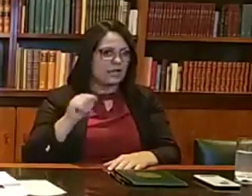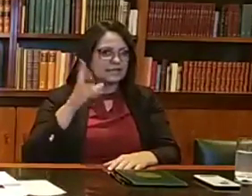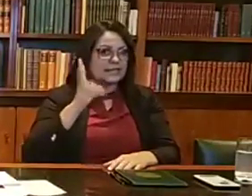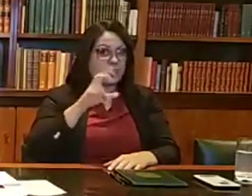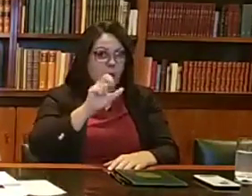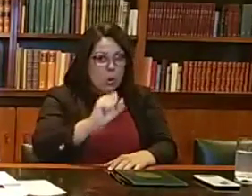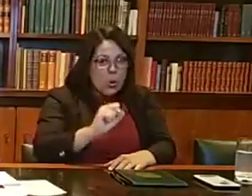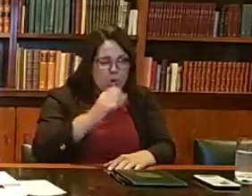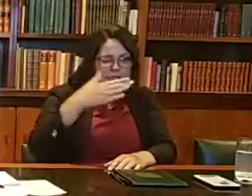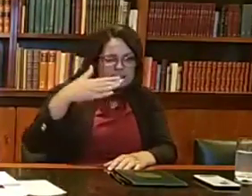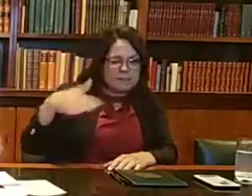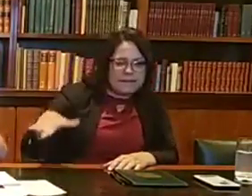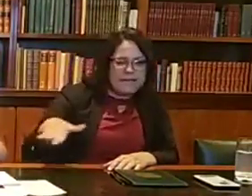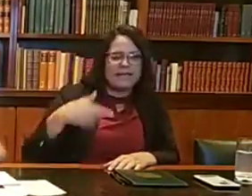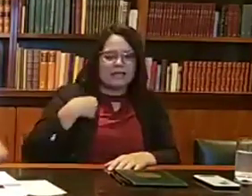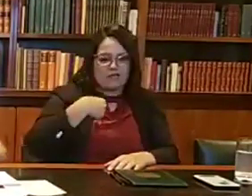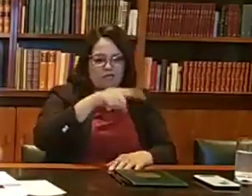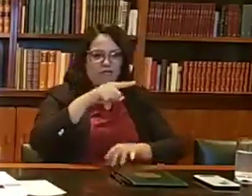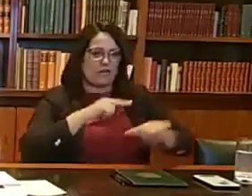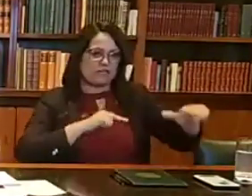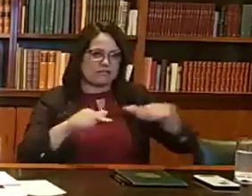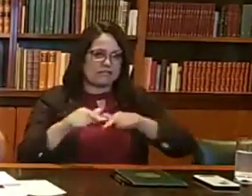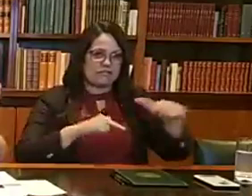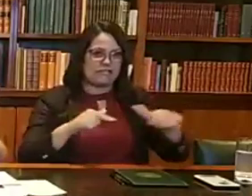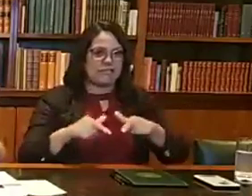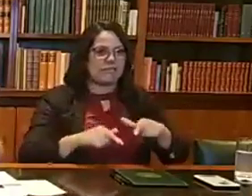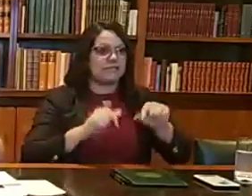saio todo dia, né? E vou trabalhar. E tem